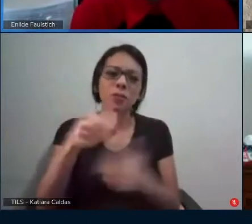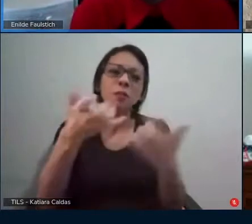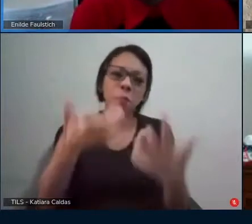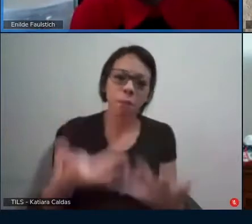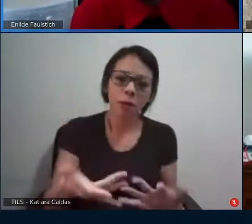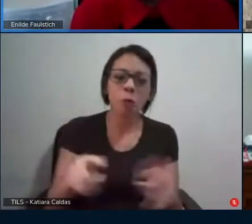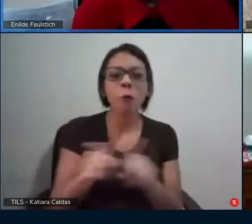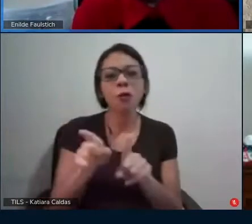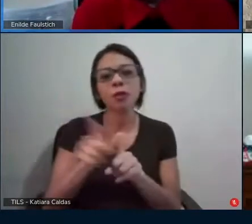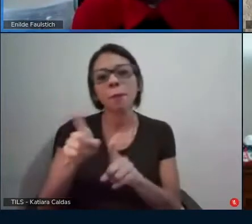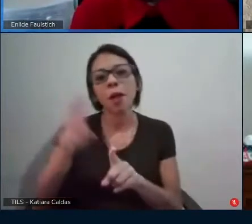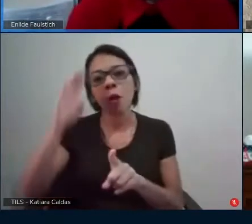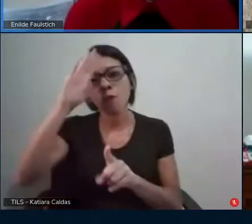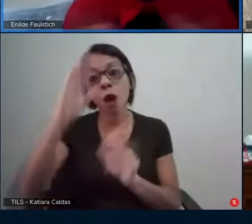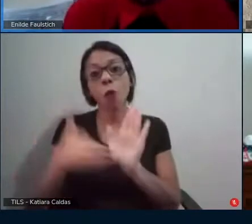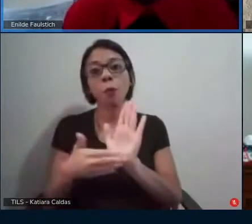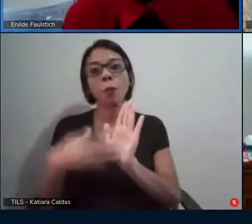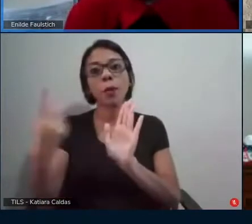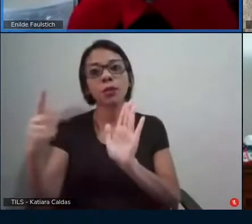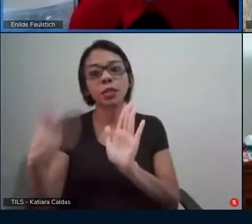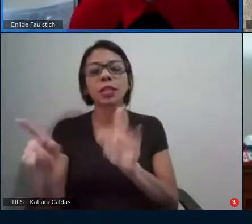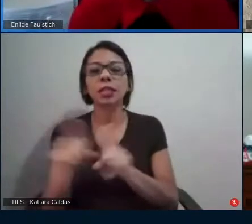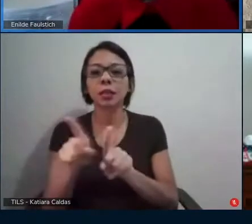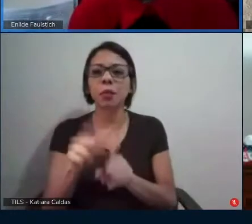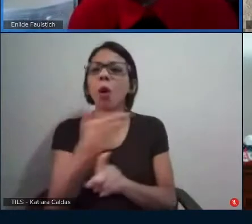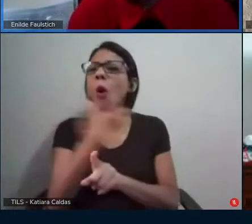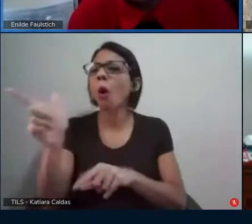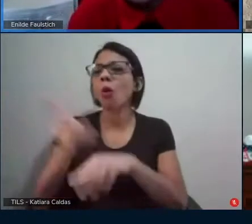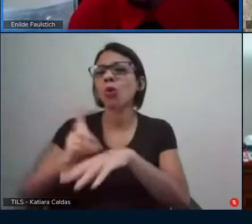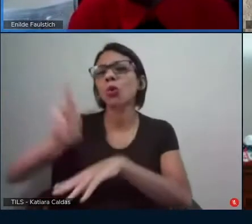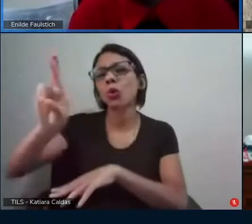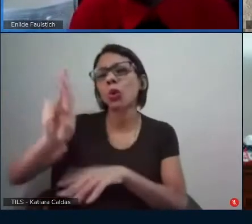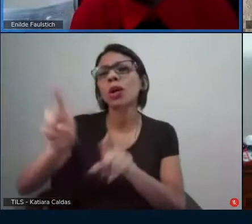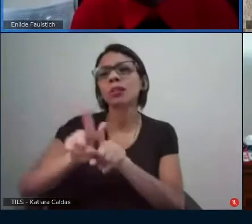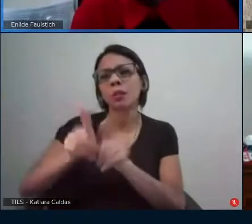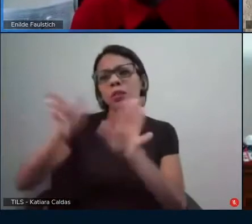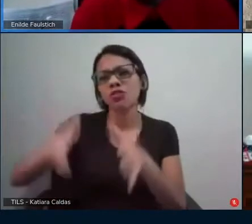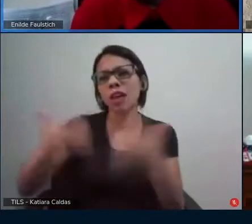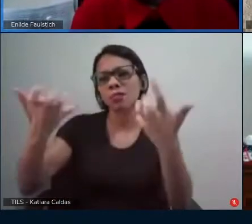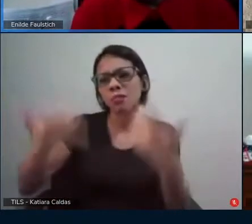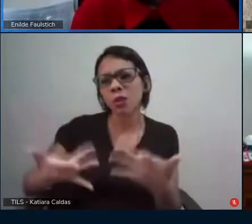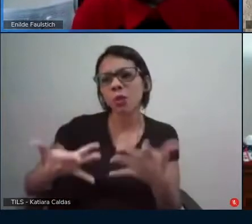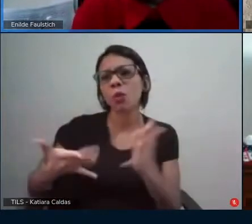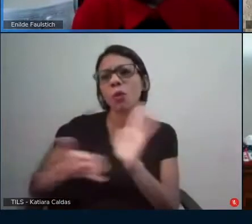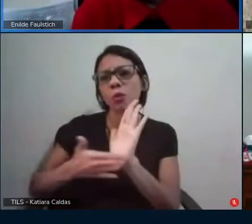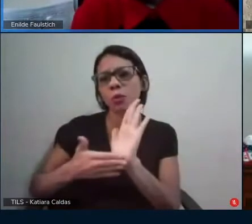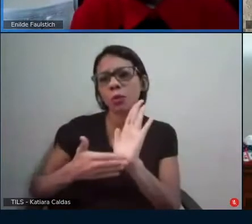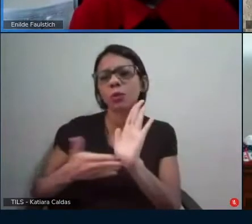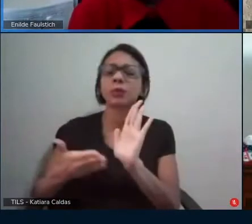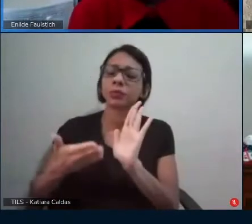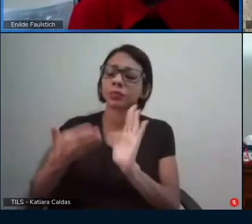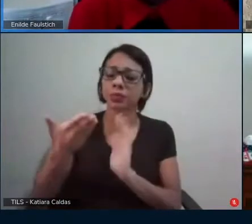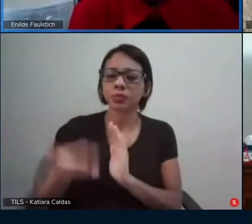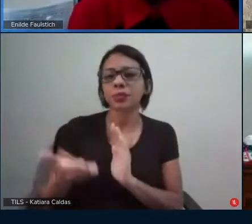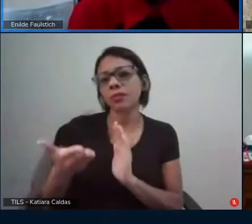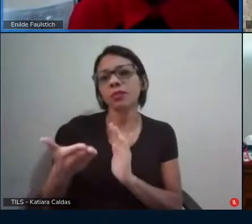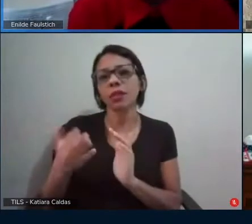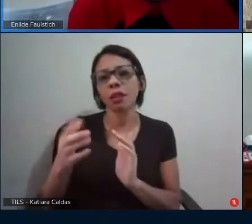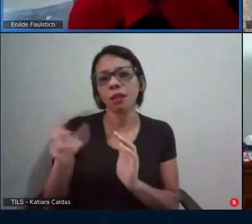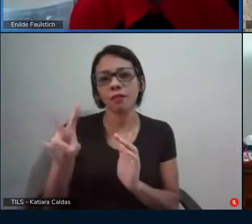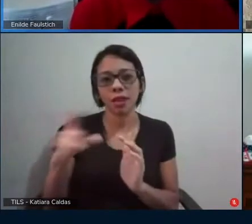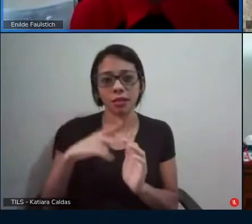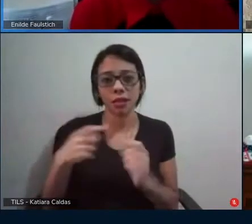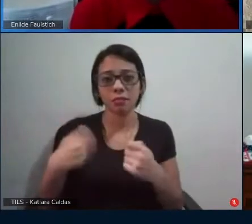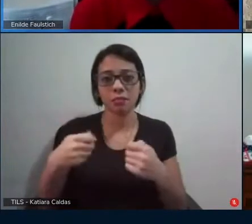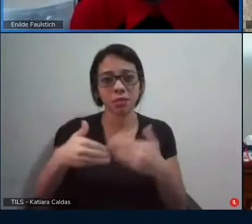se propõe, e que outros doutorandos já se propuseram a fazer, mas então nós vamos ter que